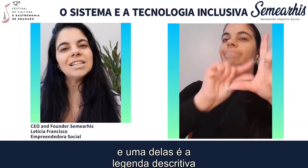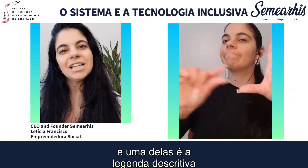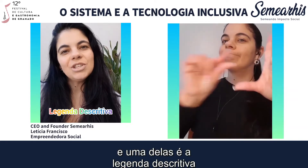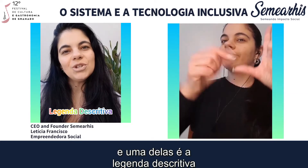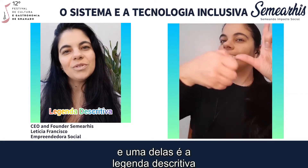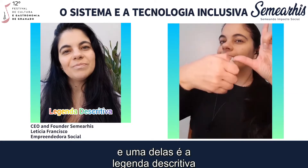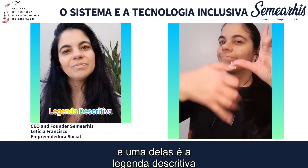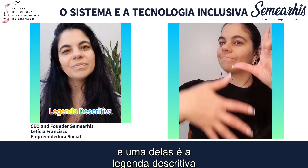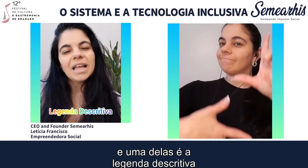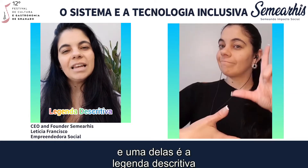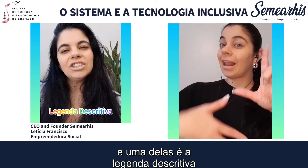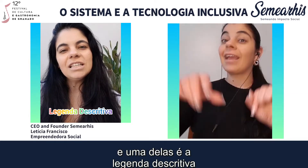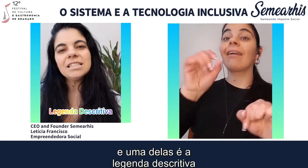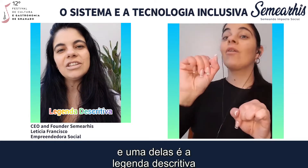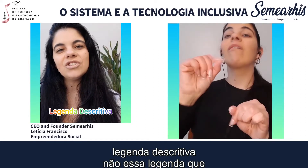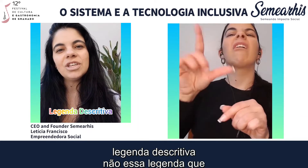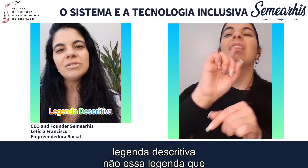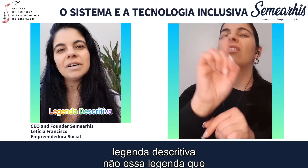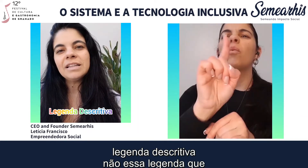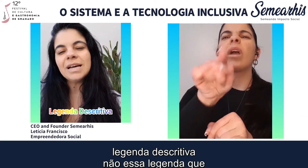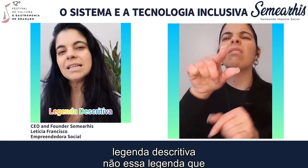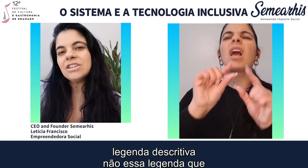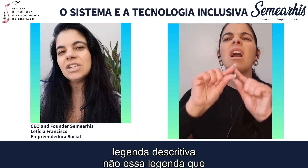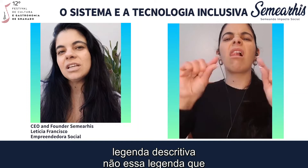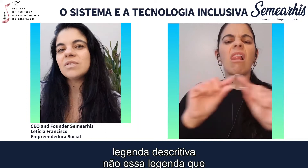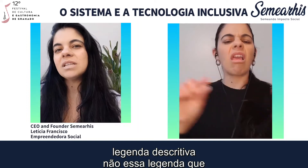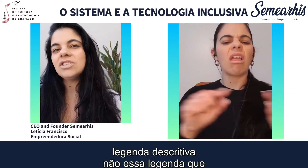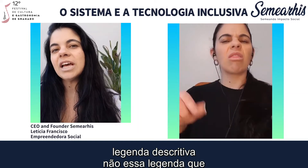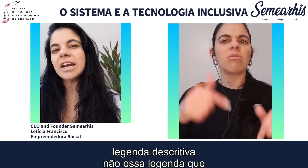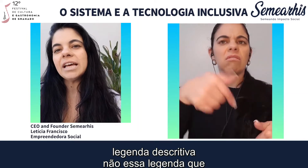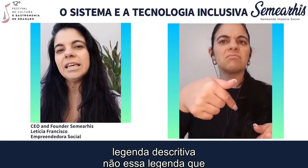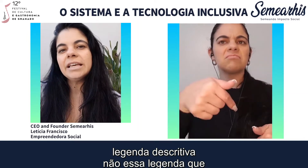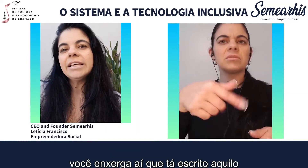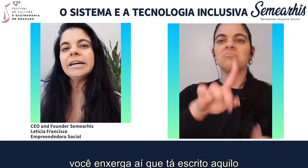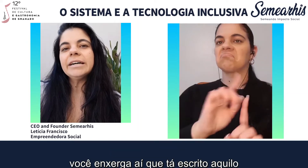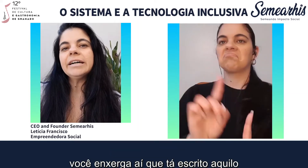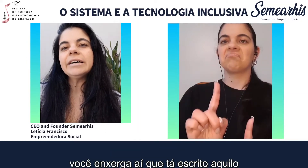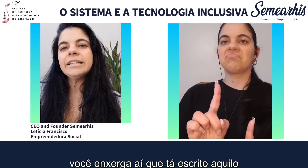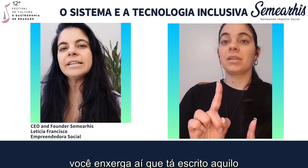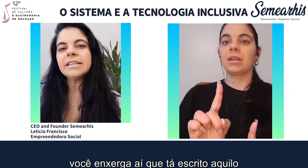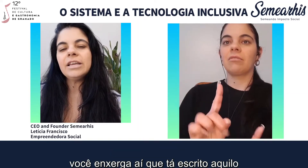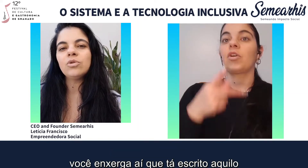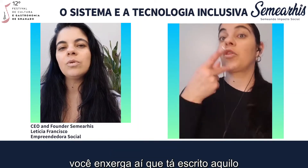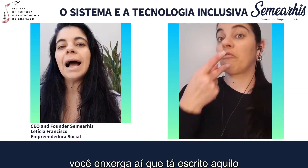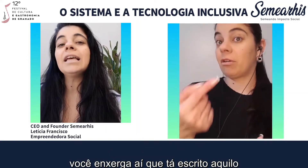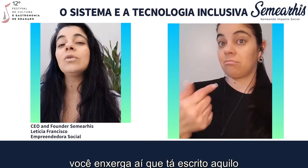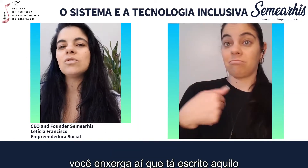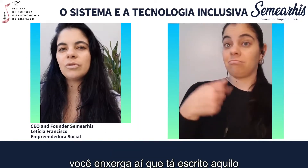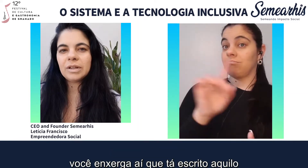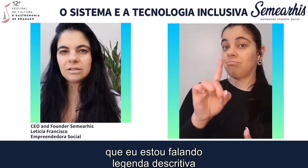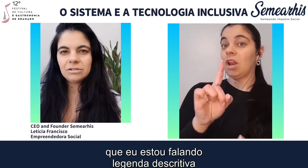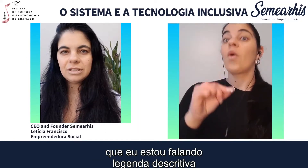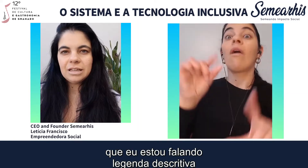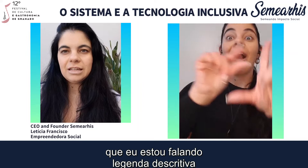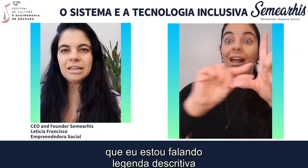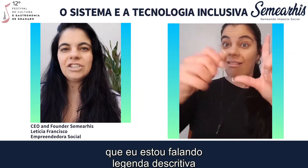legenda descritiva. Legenda descritiva não é essa legenda que você enxerga aí, que está escrito aquilo que eu estou